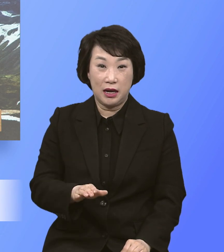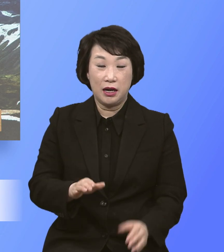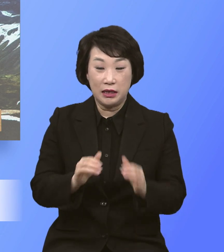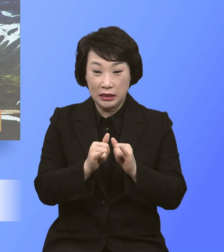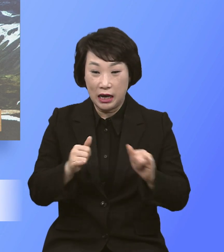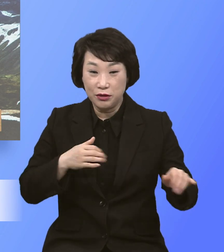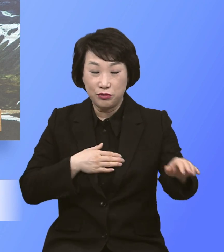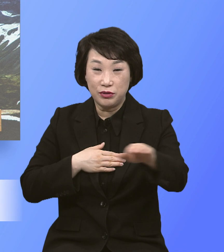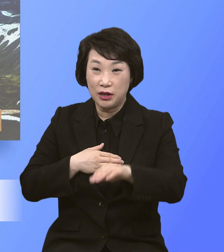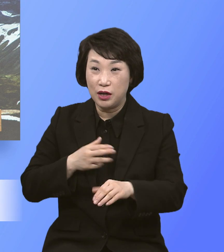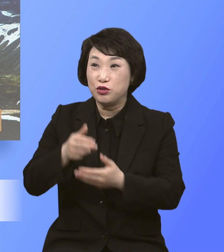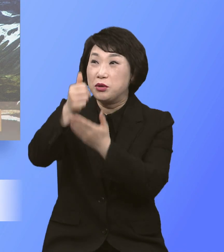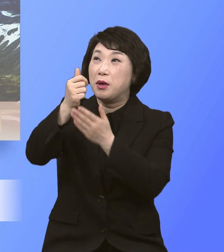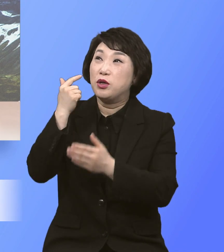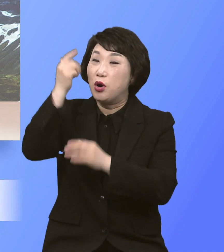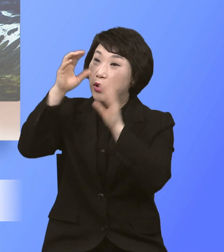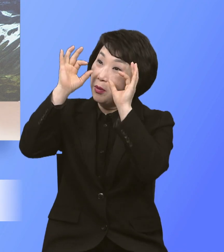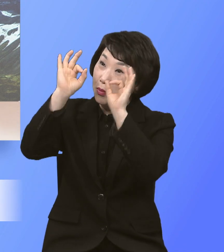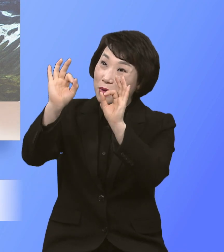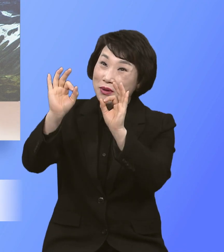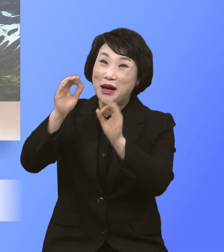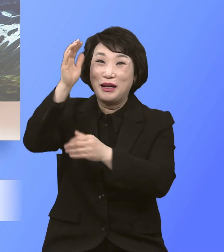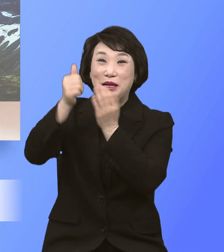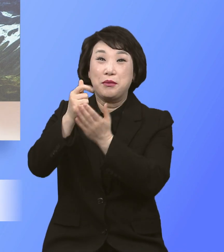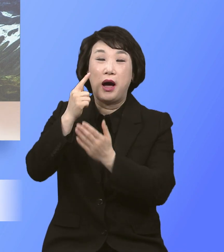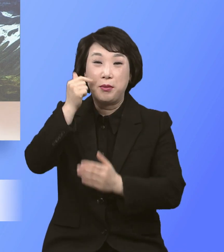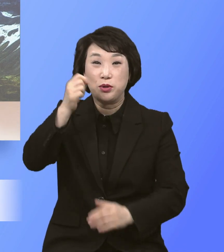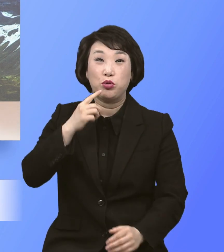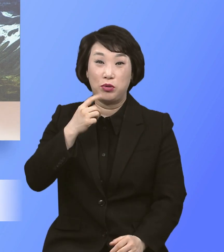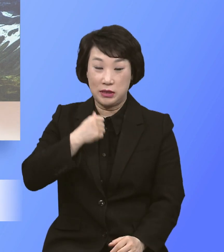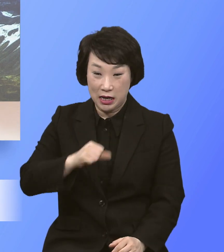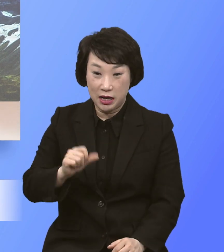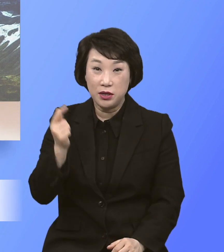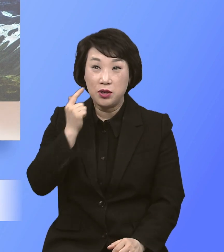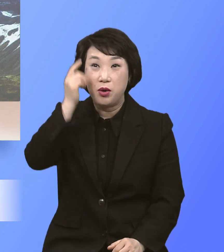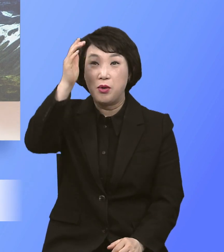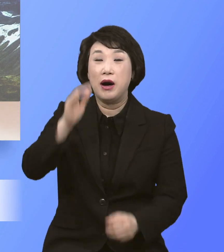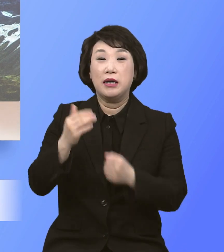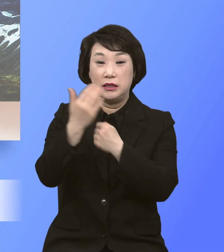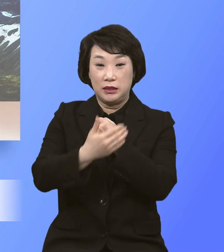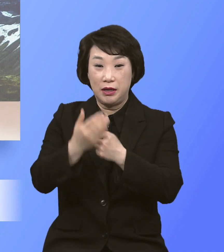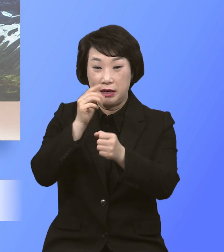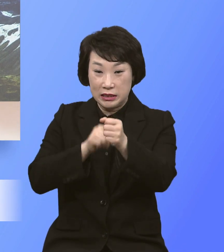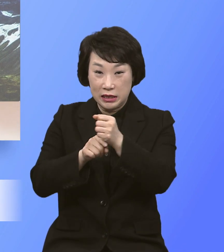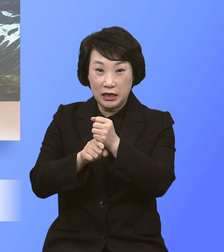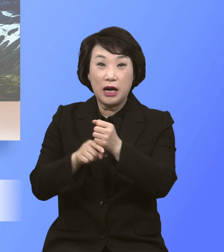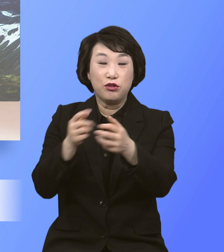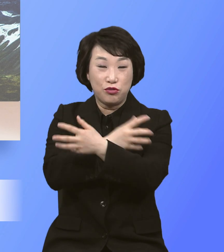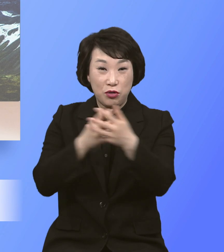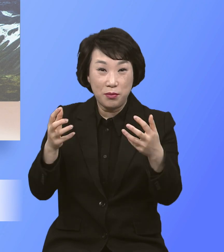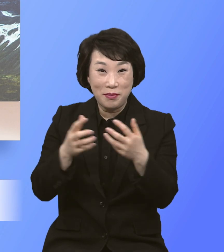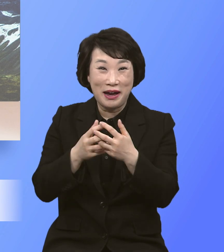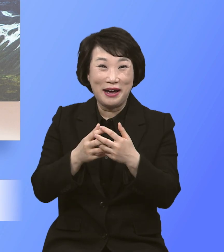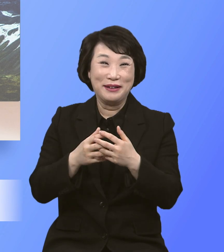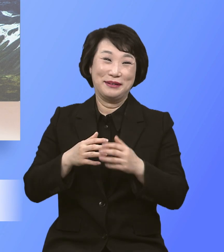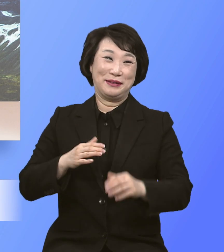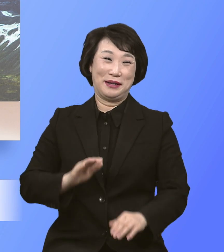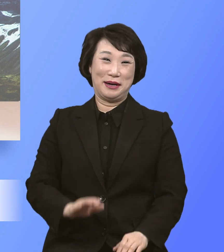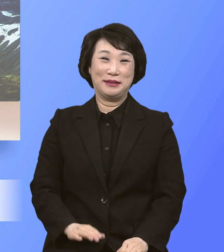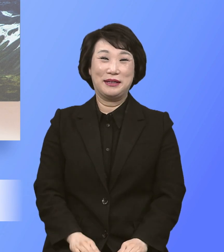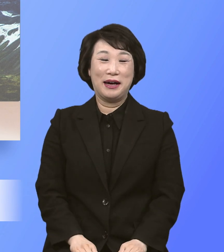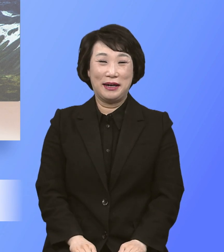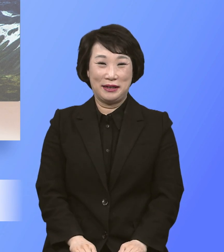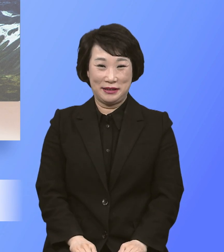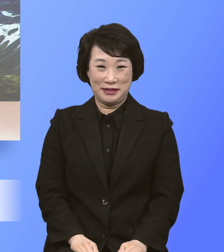우리가 그의 영광을 보니 하나님 아버지의 독생자의 영광이요, 우리가 볼 때는 은혜와